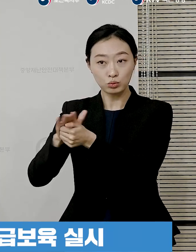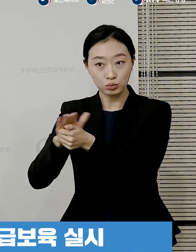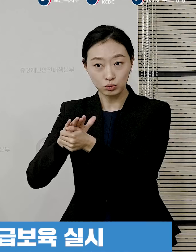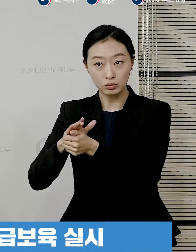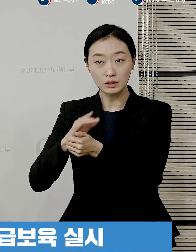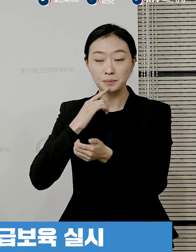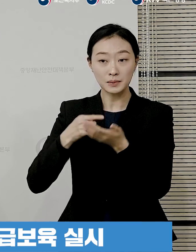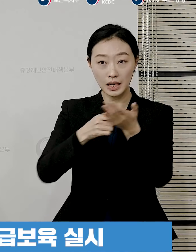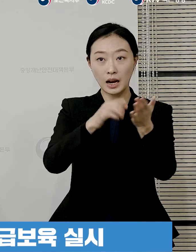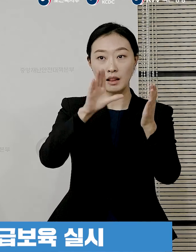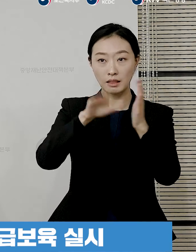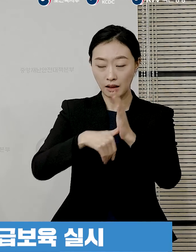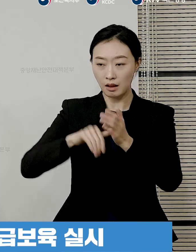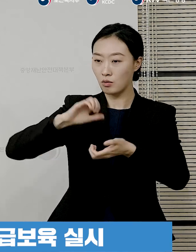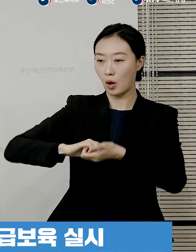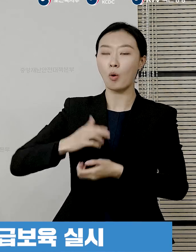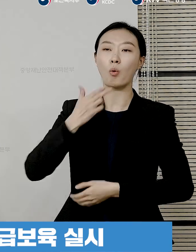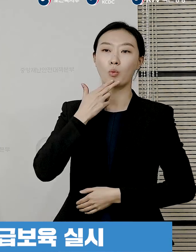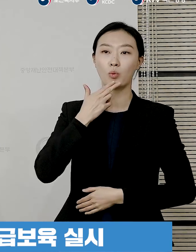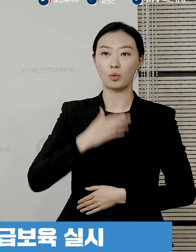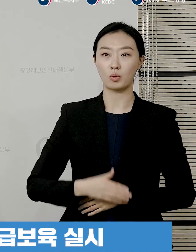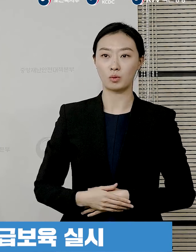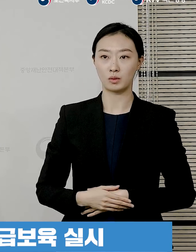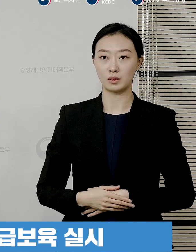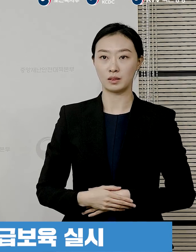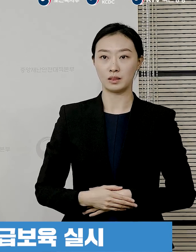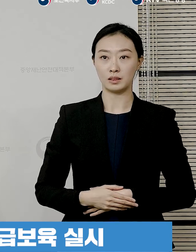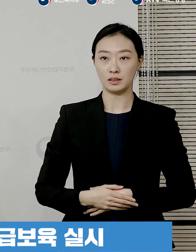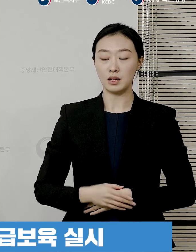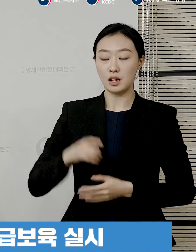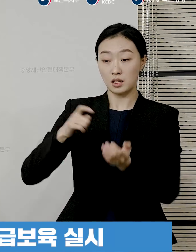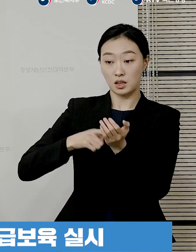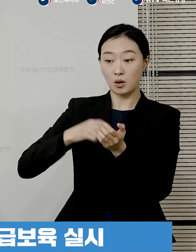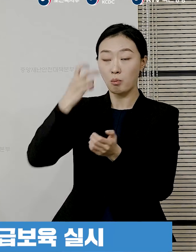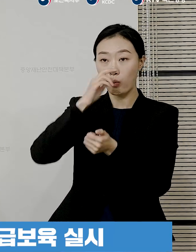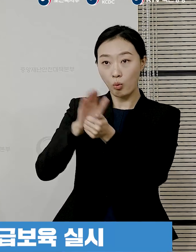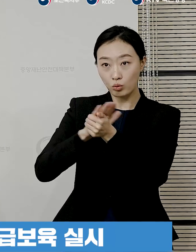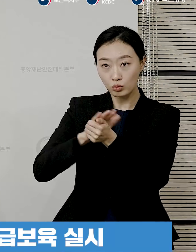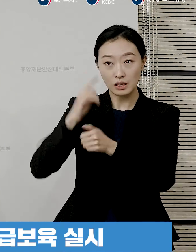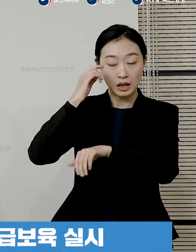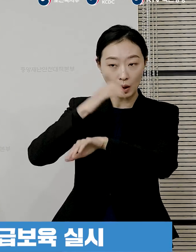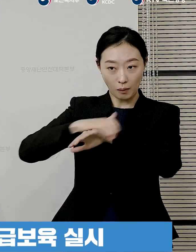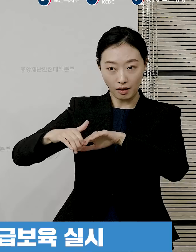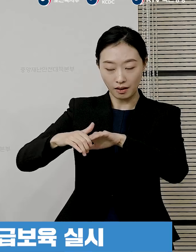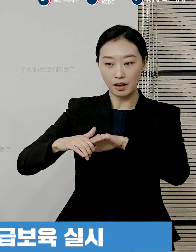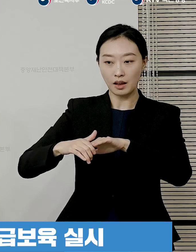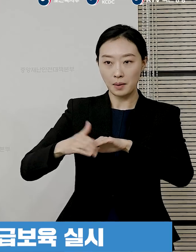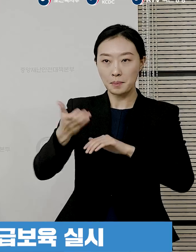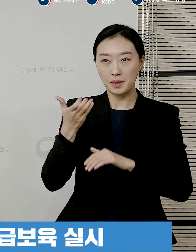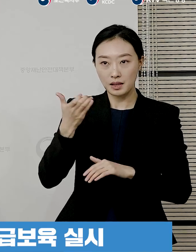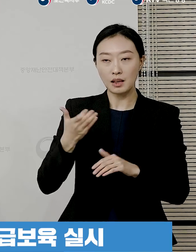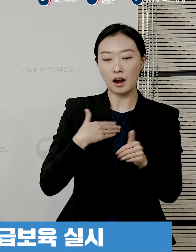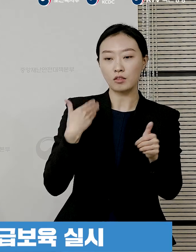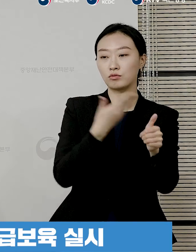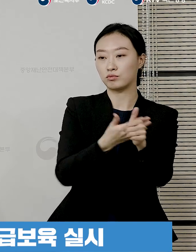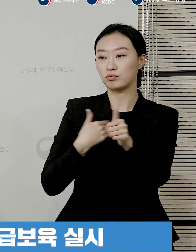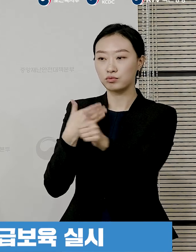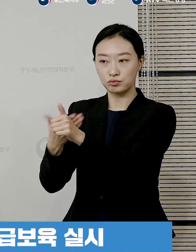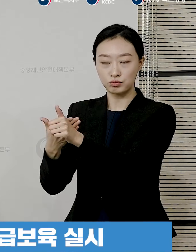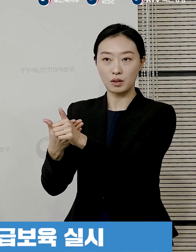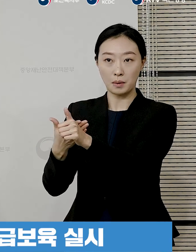사용하는 사유에는 제한을 두지 않으며 어린이집은 긴급 보육 계획을 가정통신문 등을